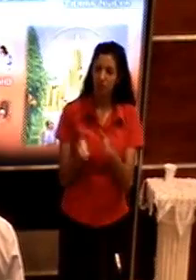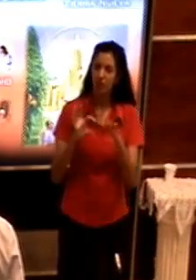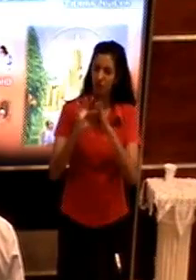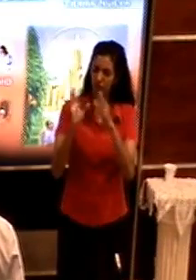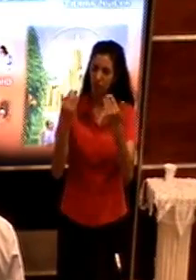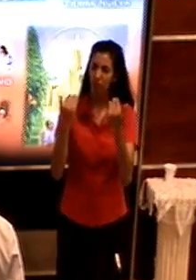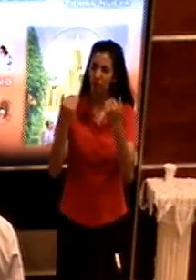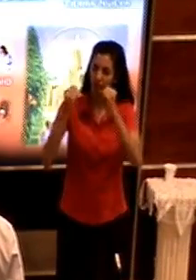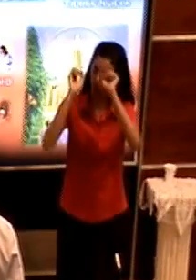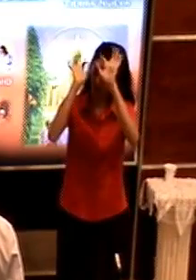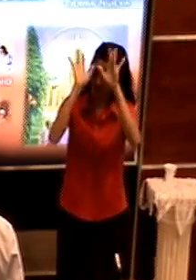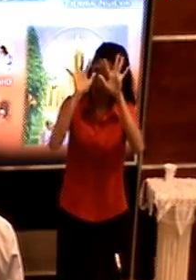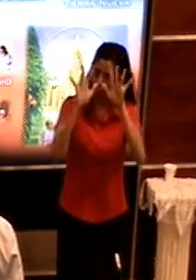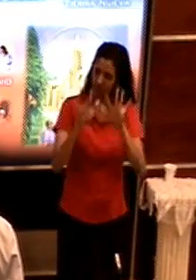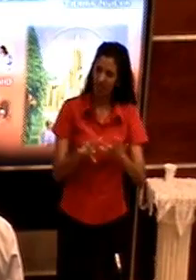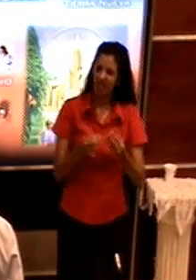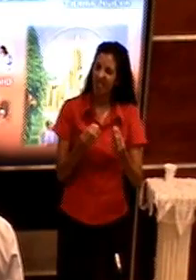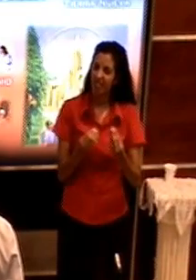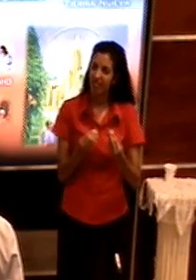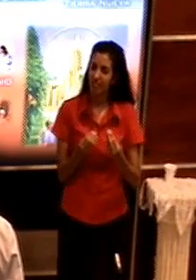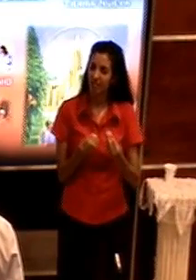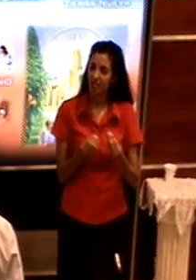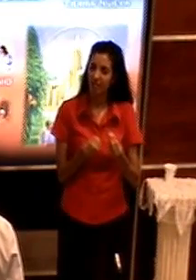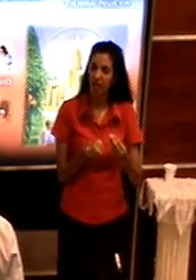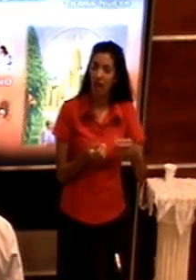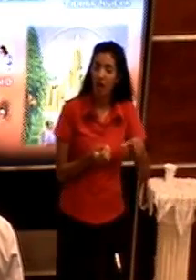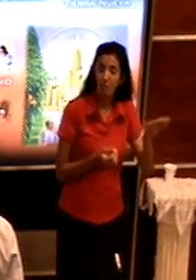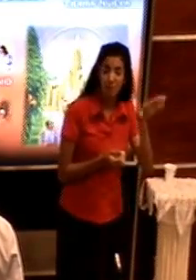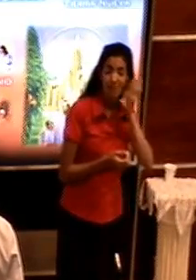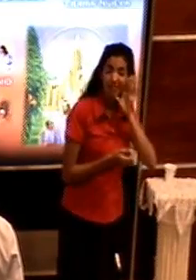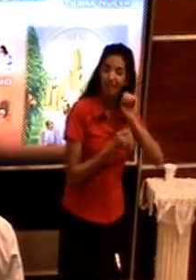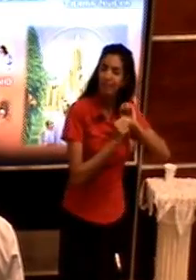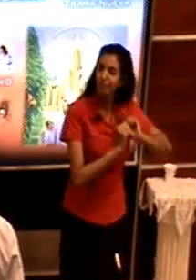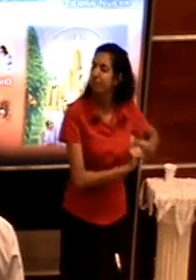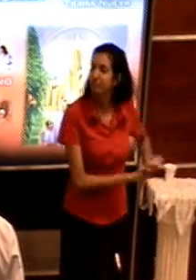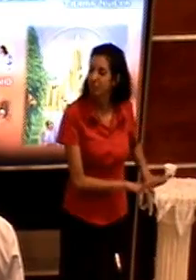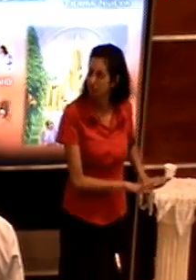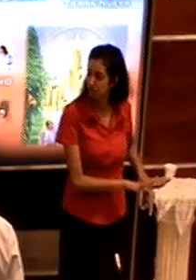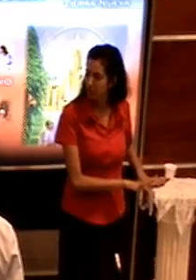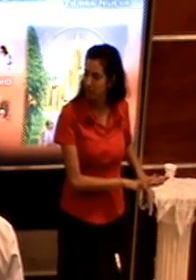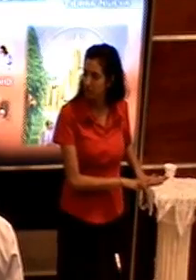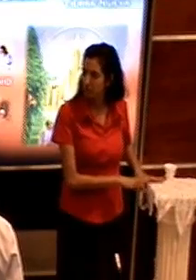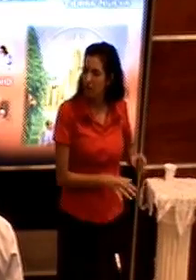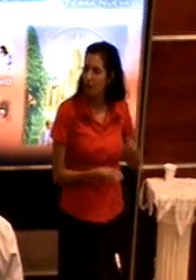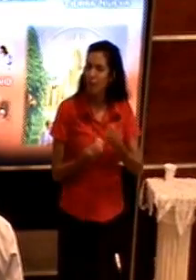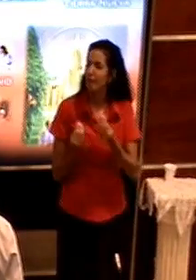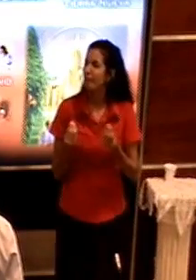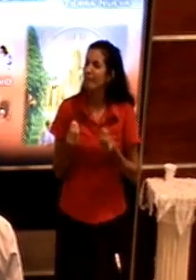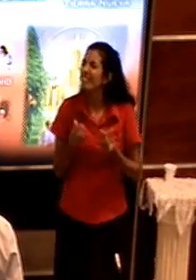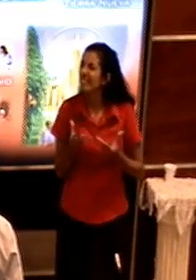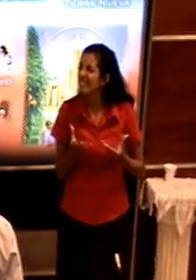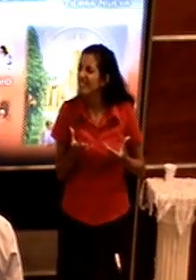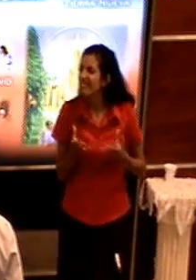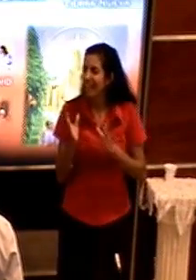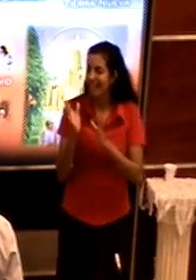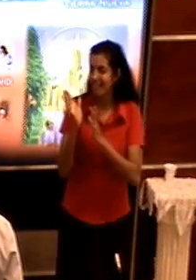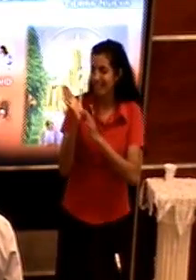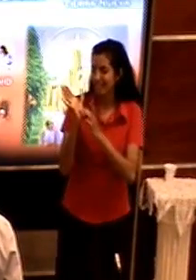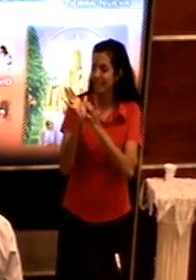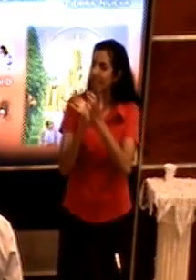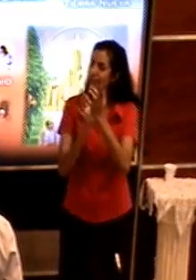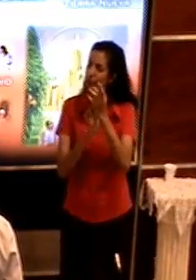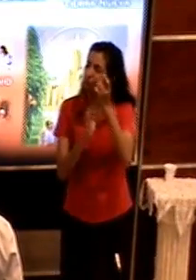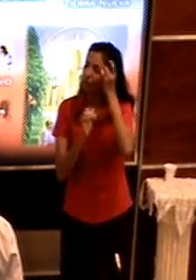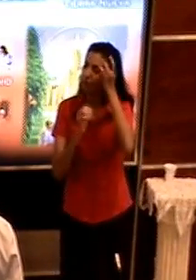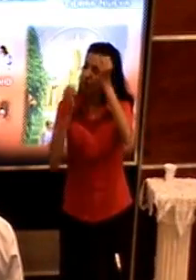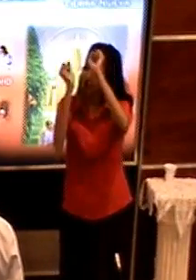que significa soltar las bolillas que tenemos en nuestra mano para tomar de la gracia